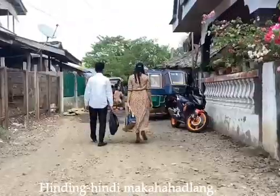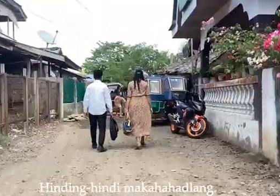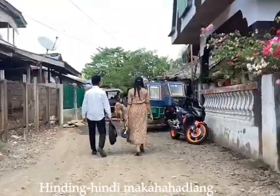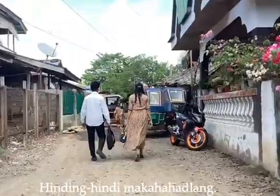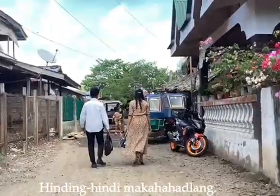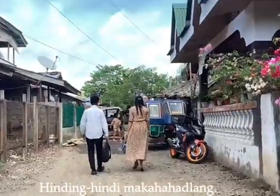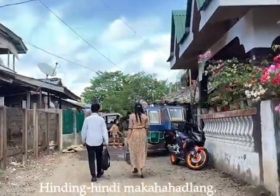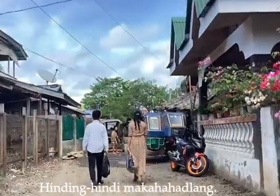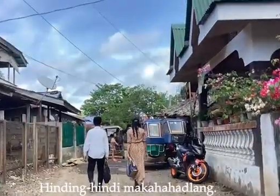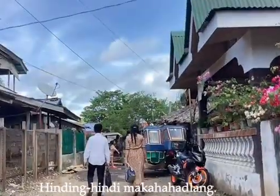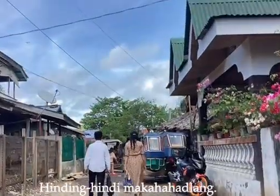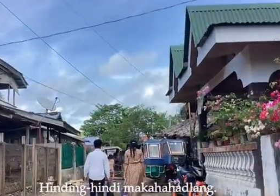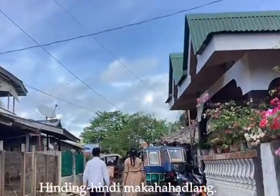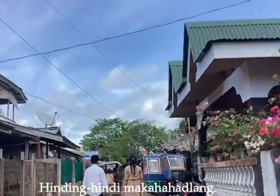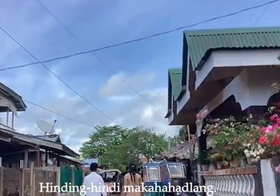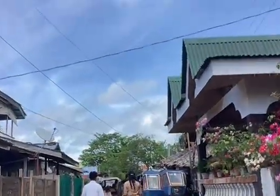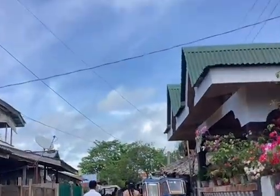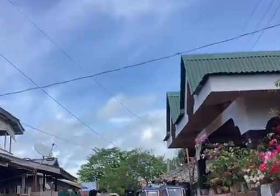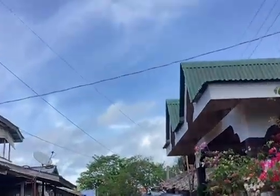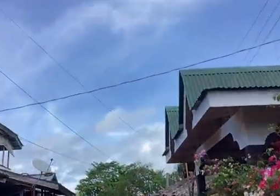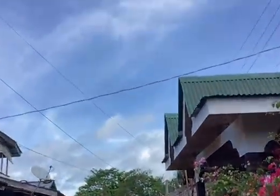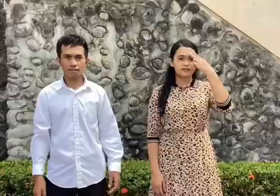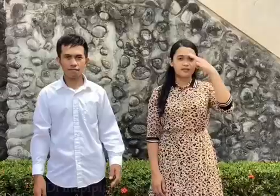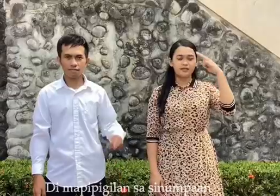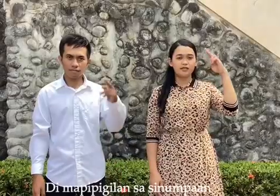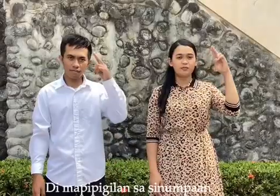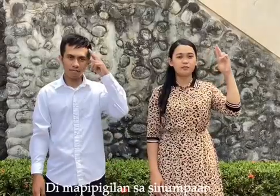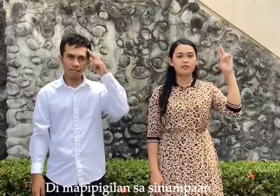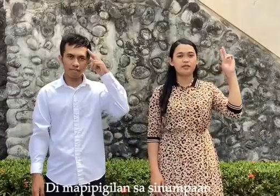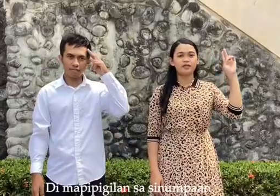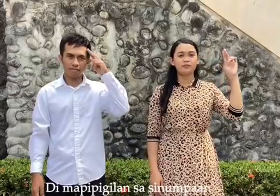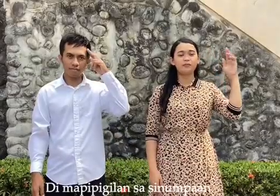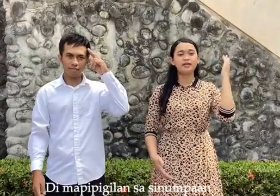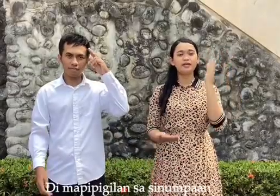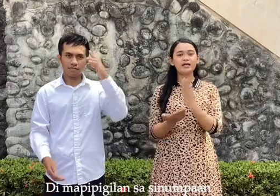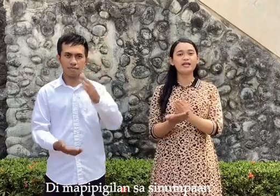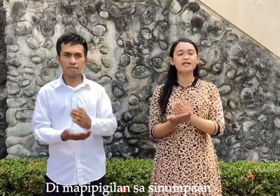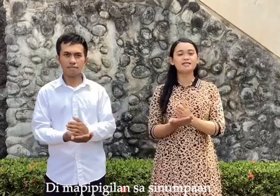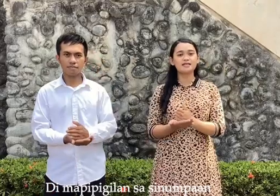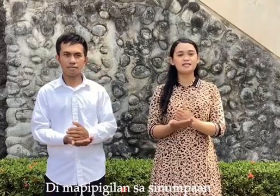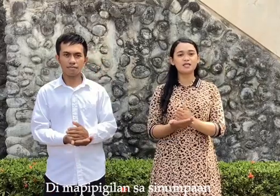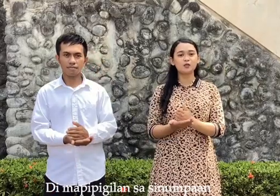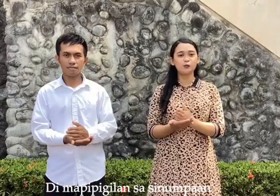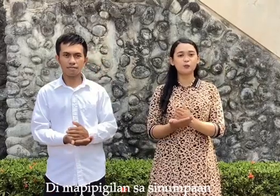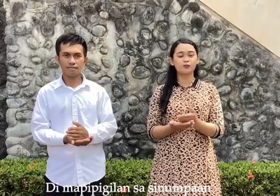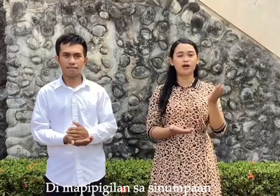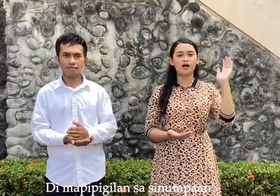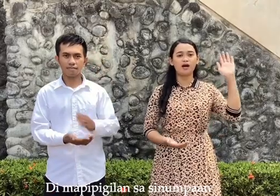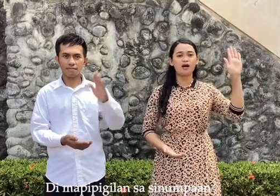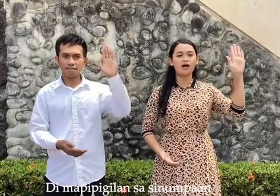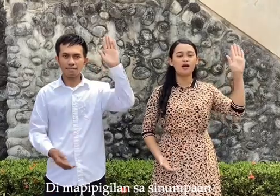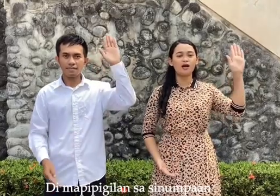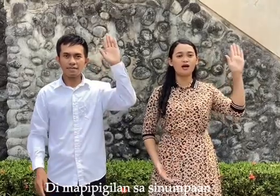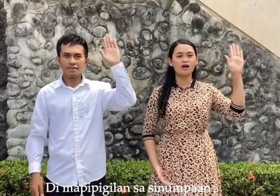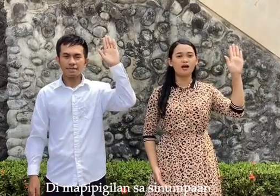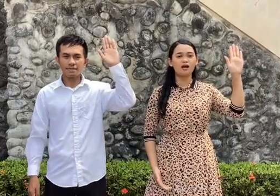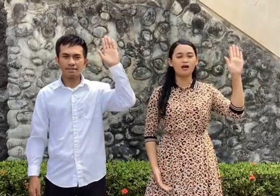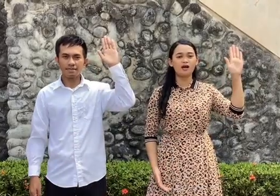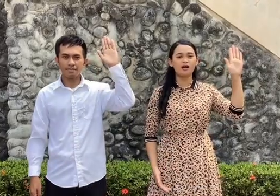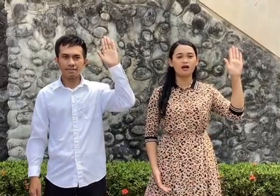hindi makahadlang, di mapipigilan sa sinumpaan.